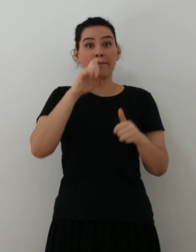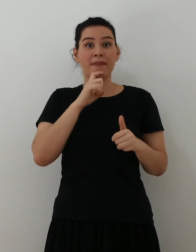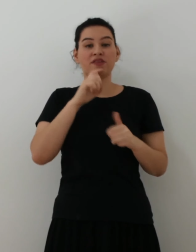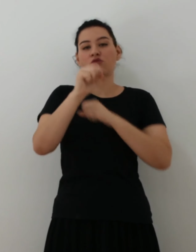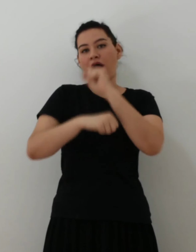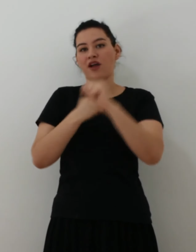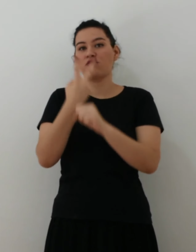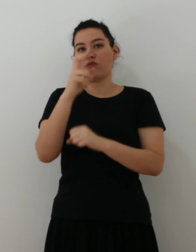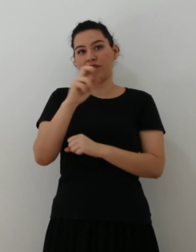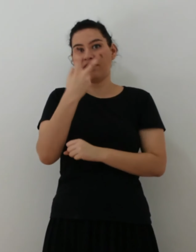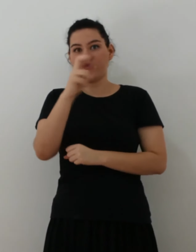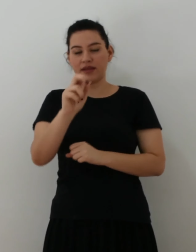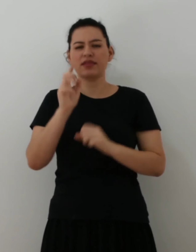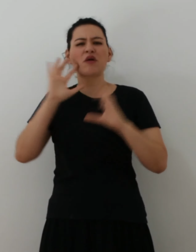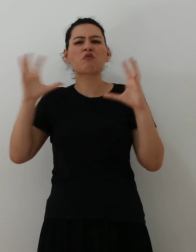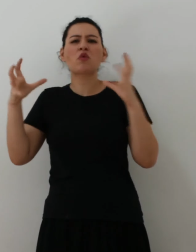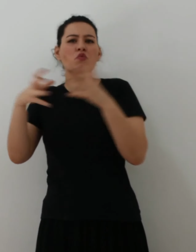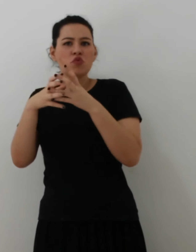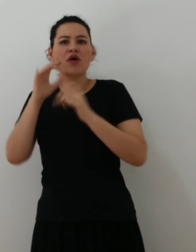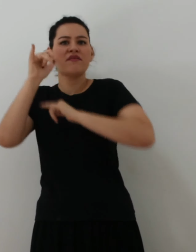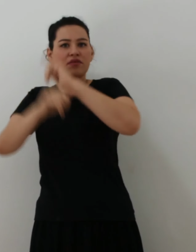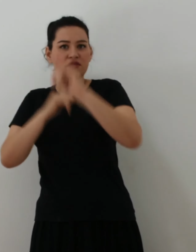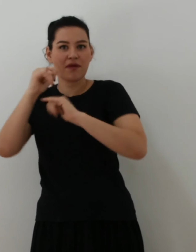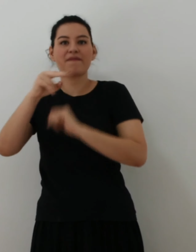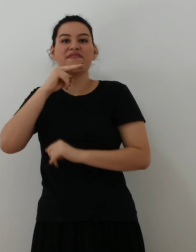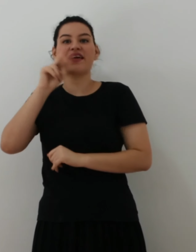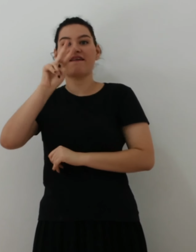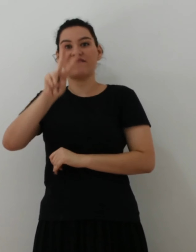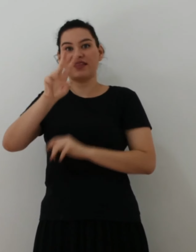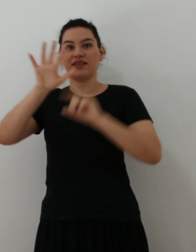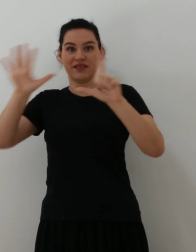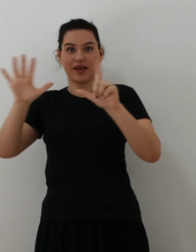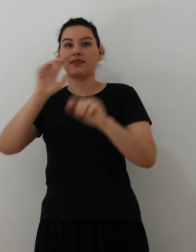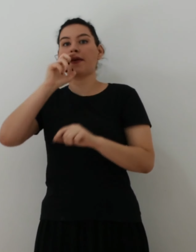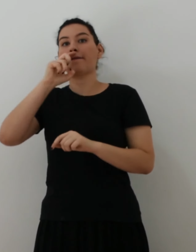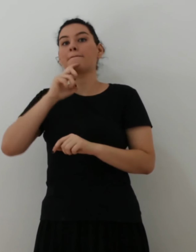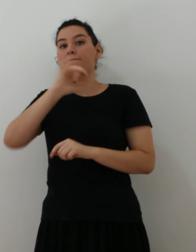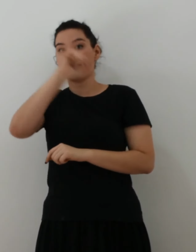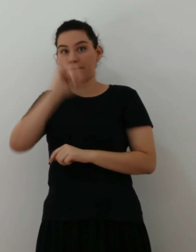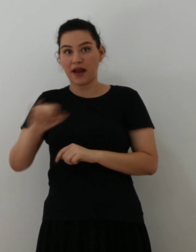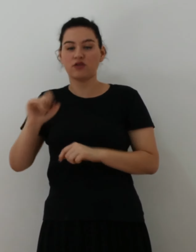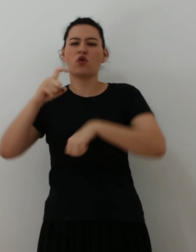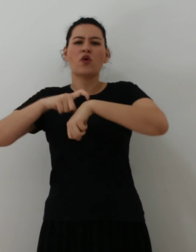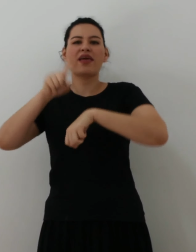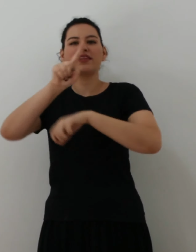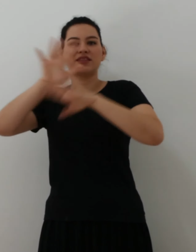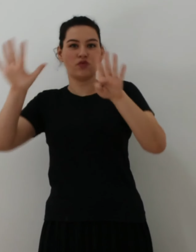Reunión informativa. Viernes 27 de marzo, 19 horas. Consultas.,